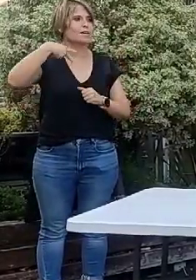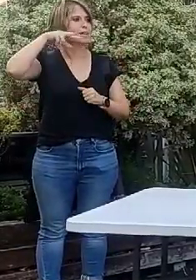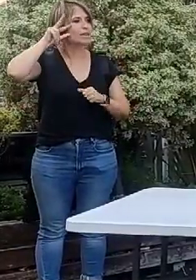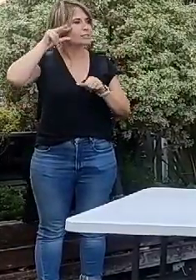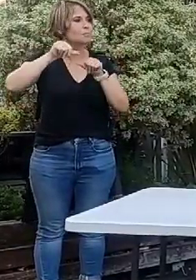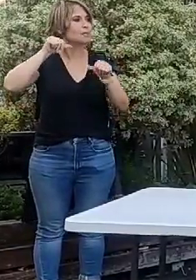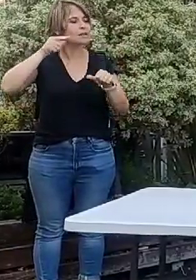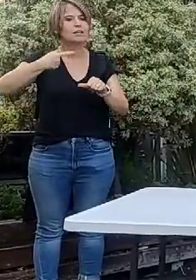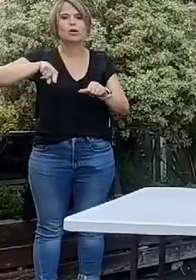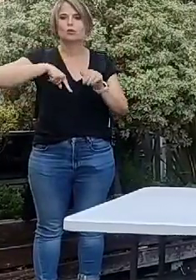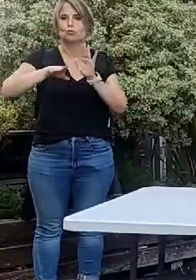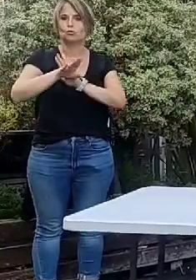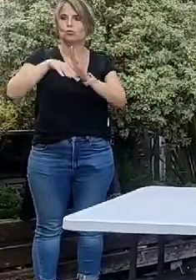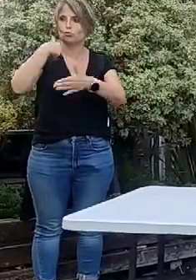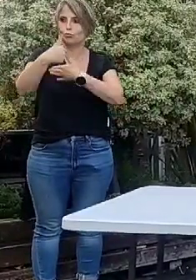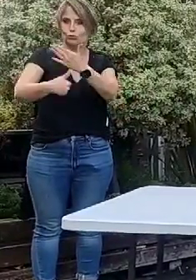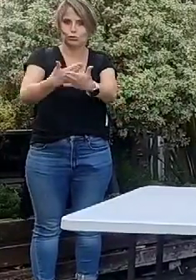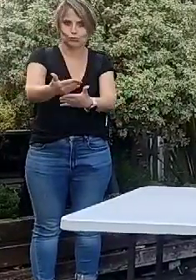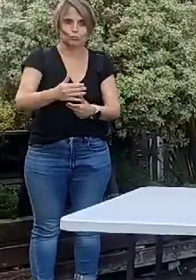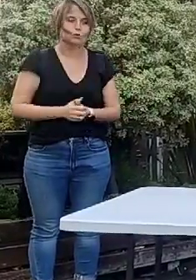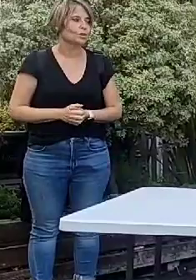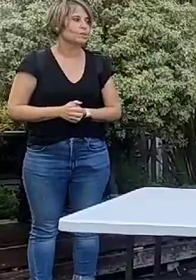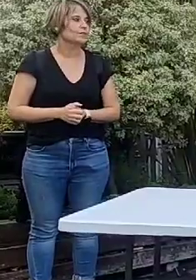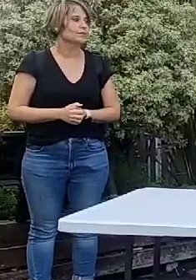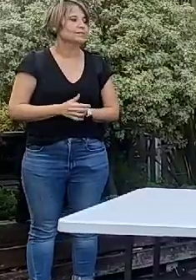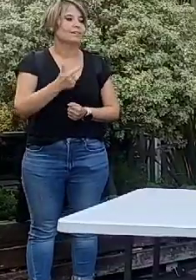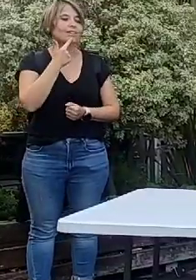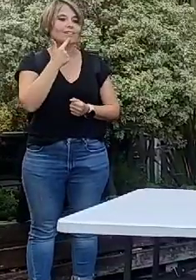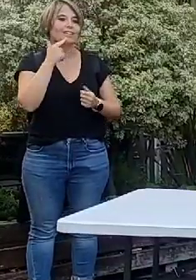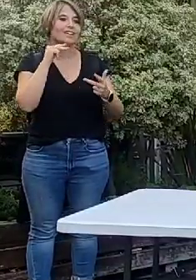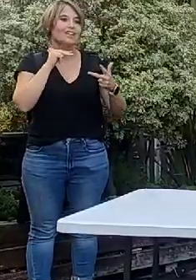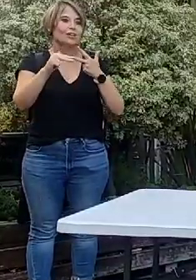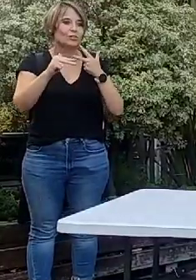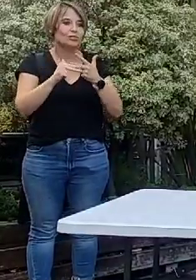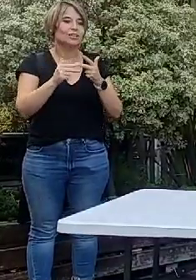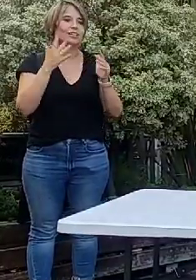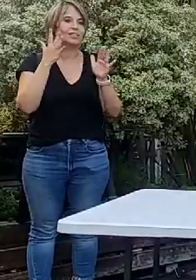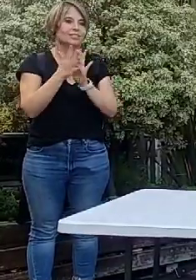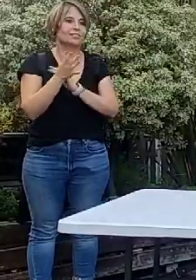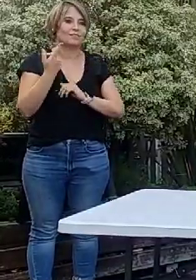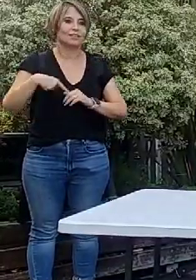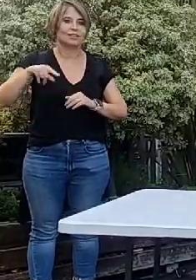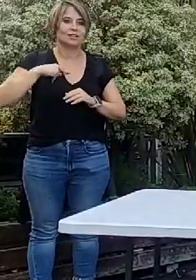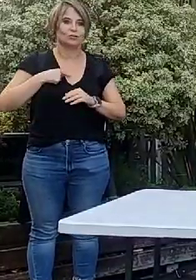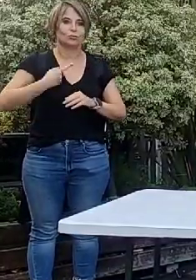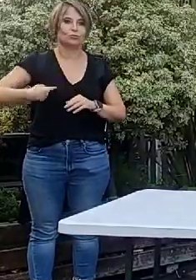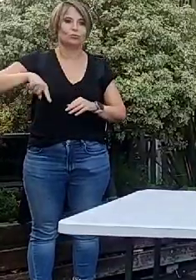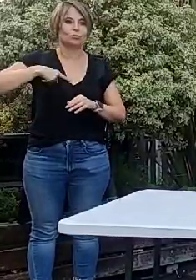nosotros hemos continuado. Entonces, como dice un lema en euskera, izan zirelako